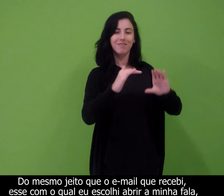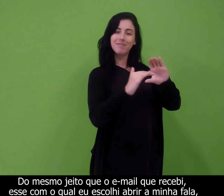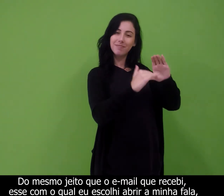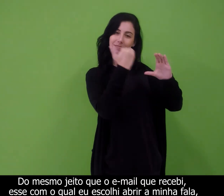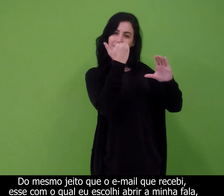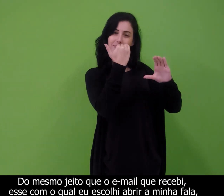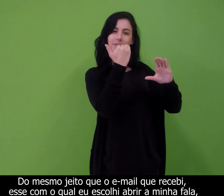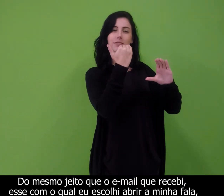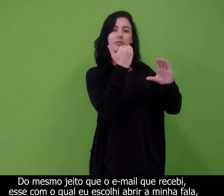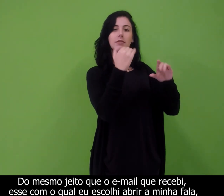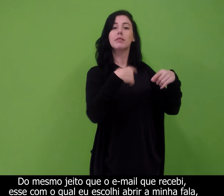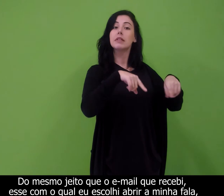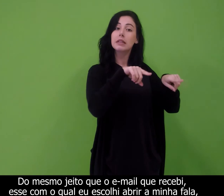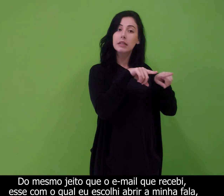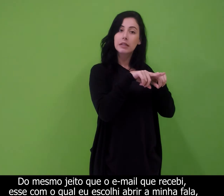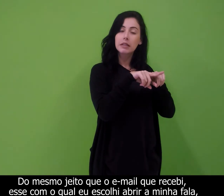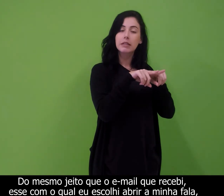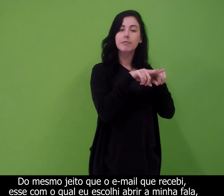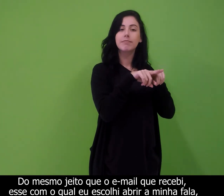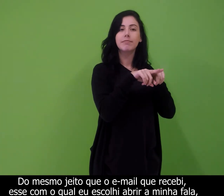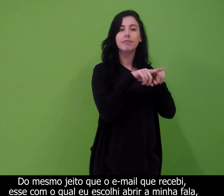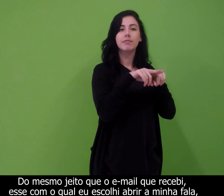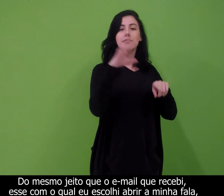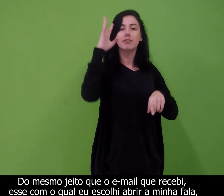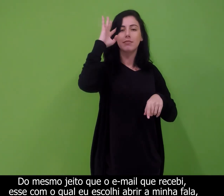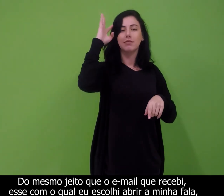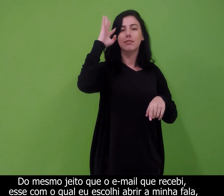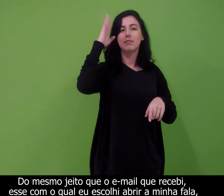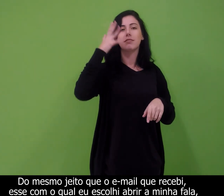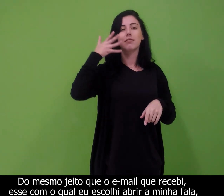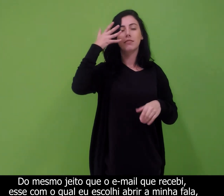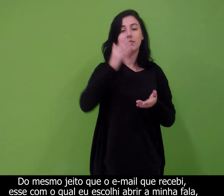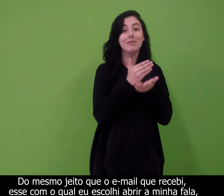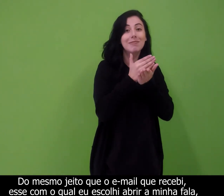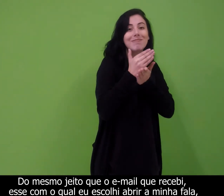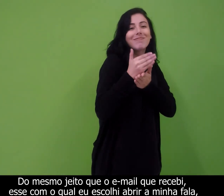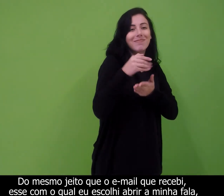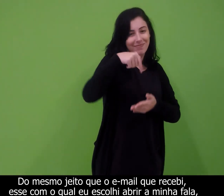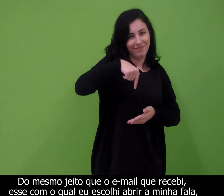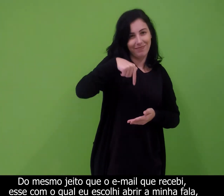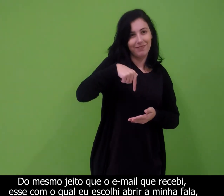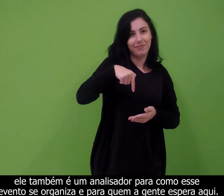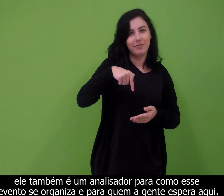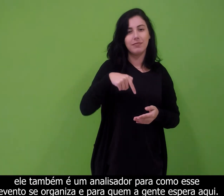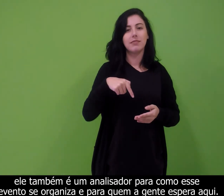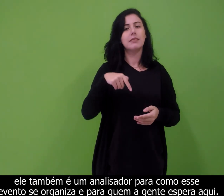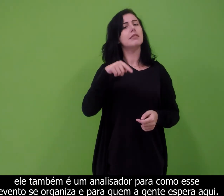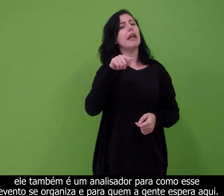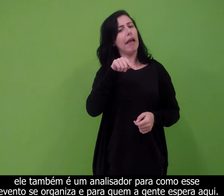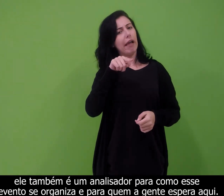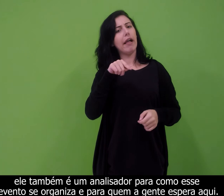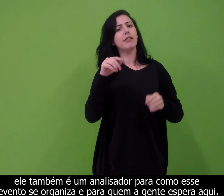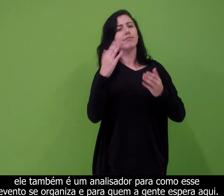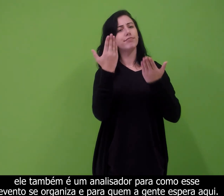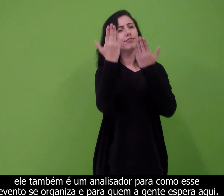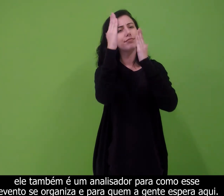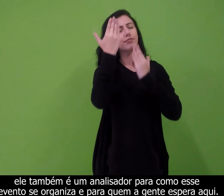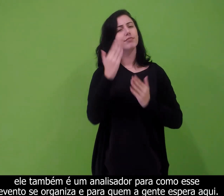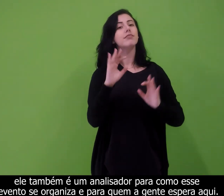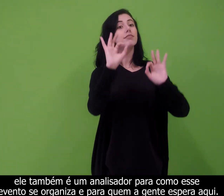que o e-mail que eu recebi, com o qual eu escolhi abrir a minha fala, ele também é um analisador para como esse evento